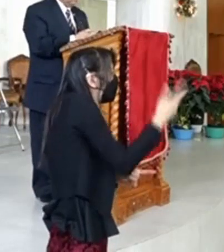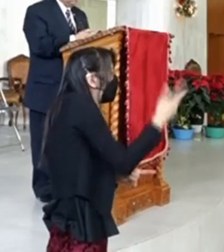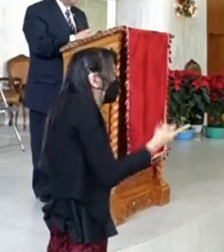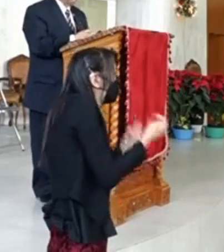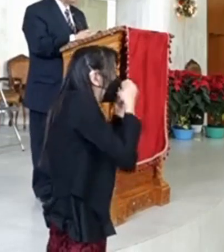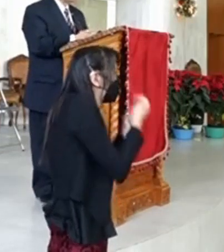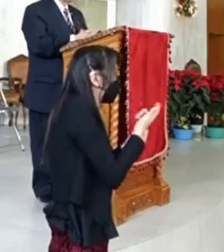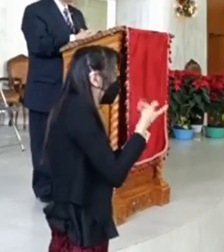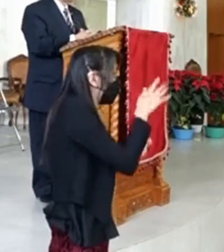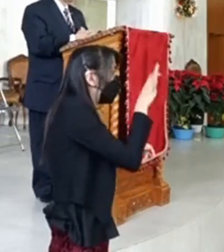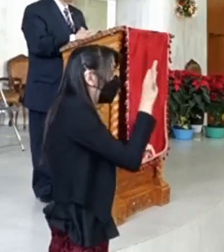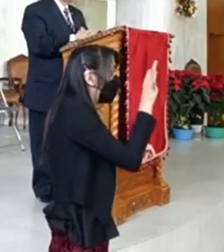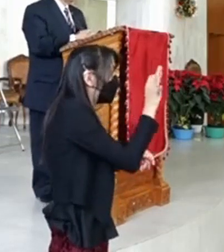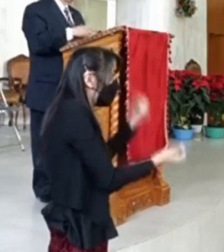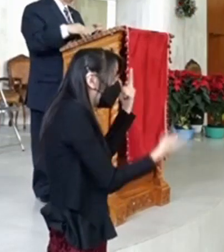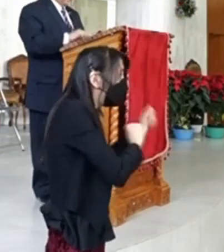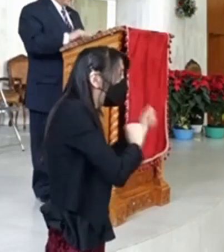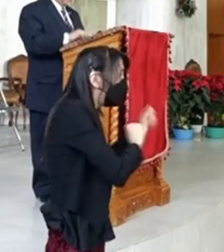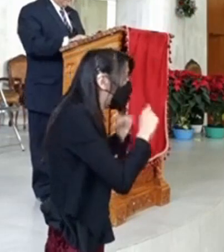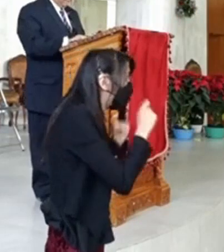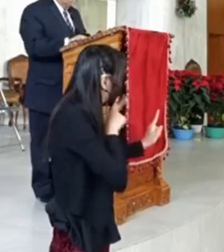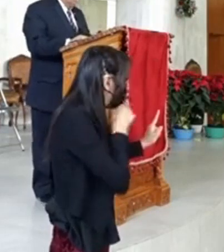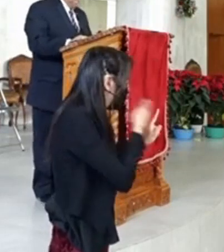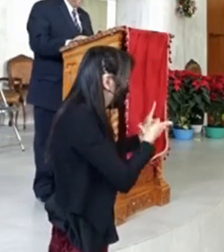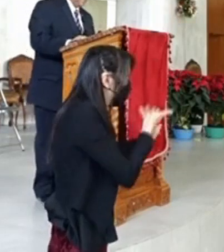nacimiento. De familia pobre,